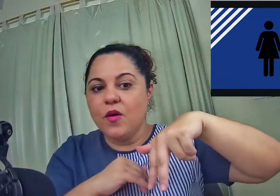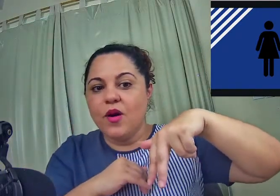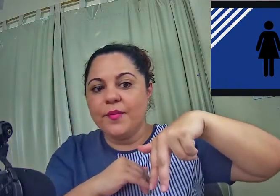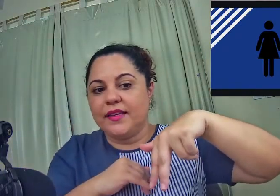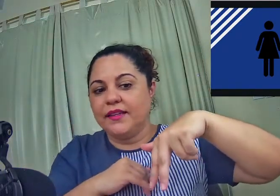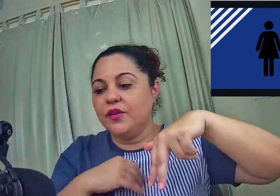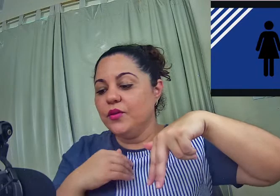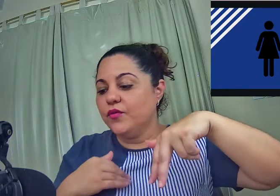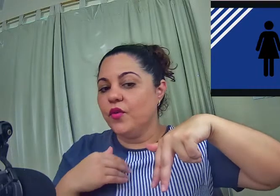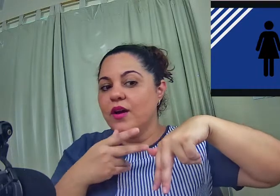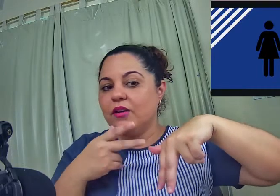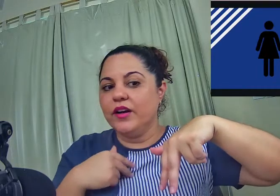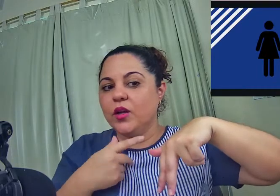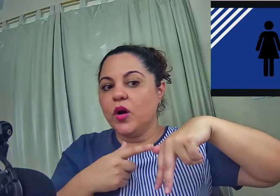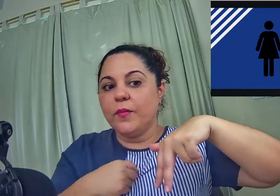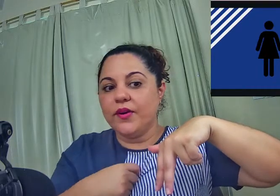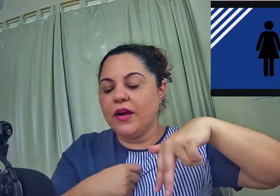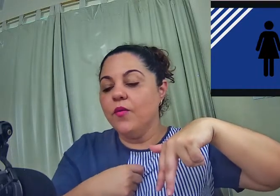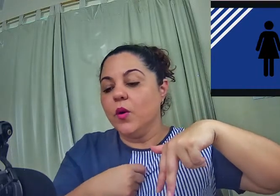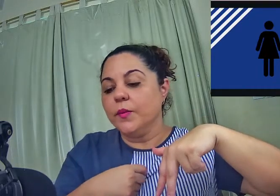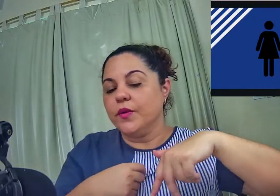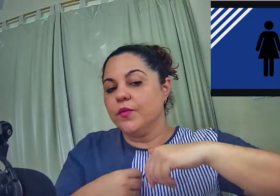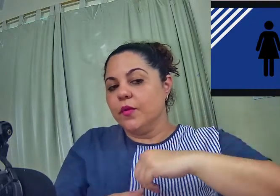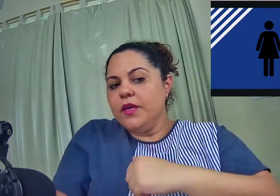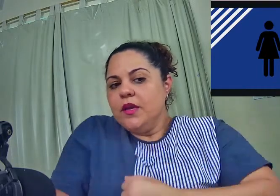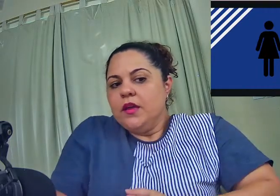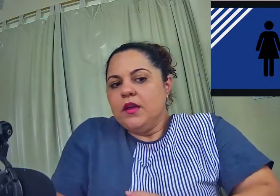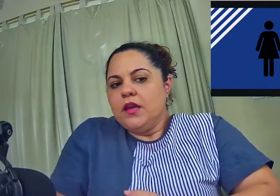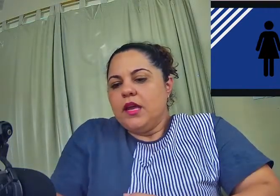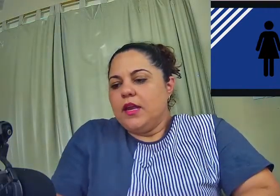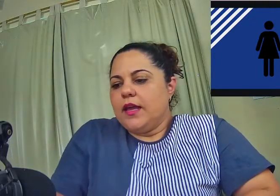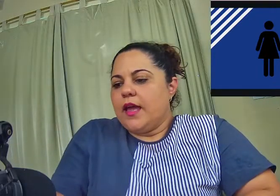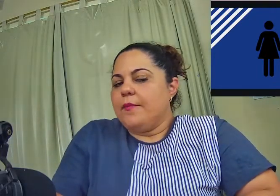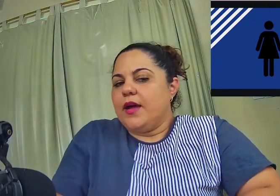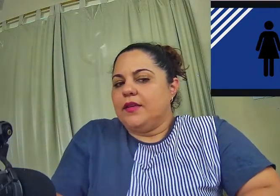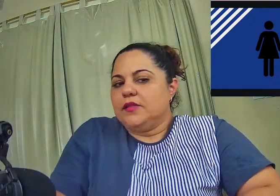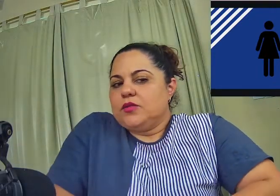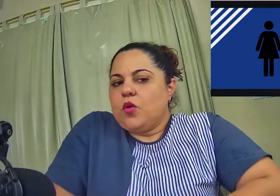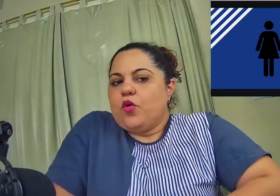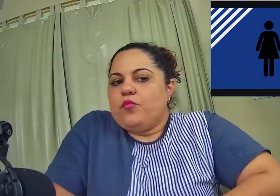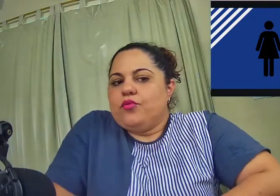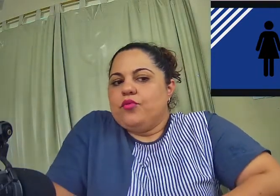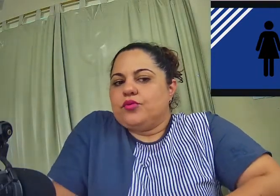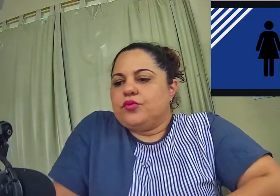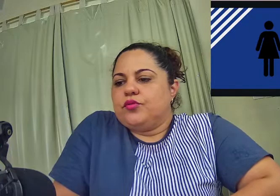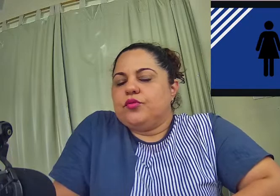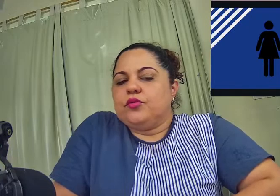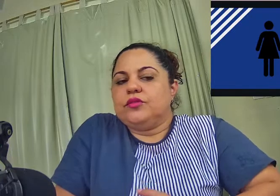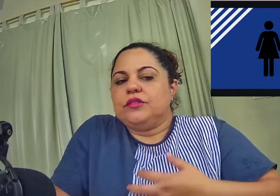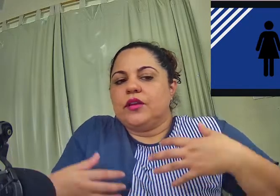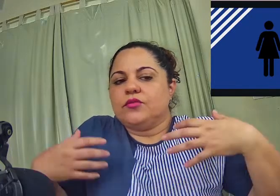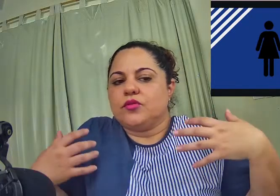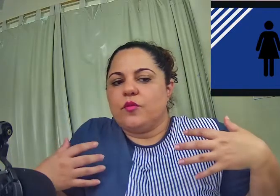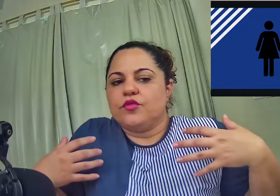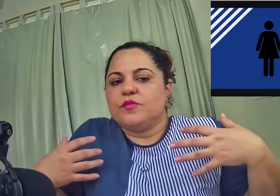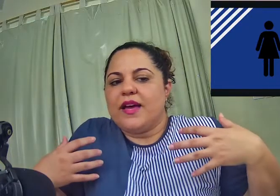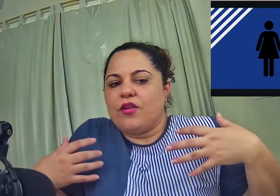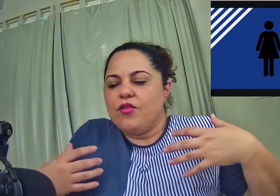homem. Então, eu vou agora incorporar o homem. O homem, ele é mais robusto, tem os ombros